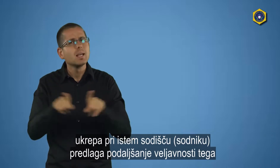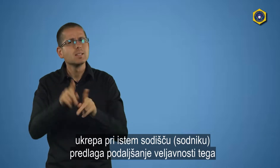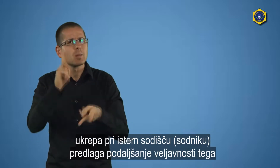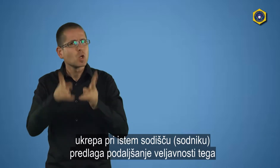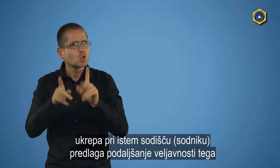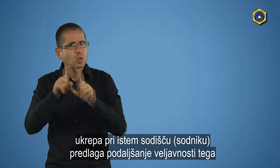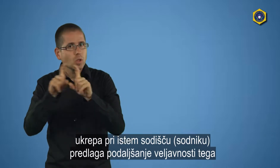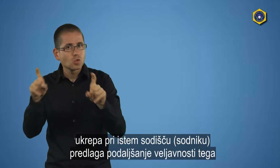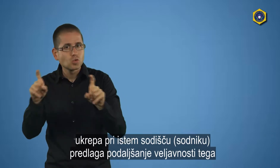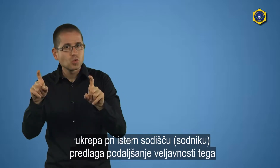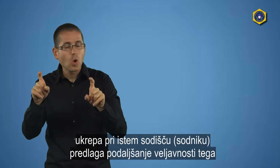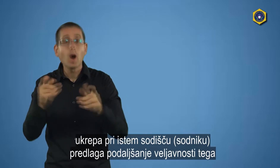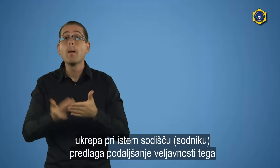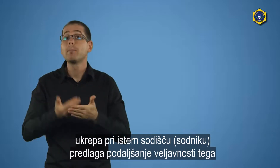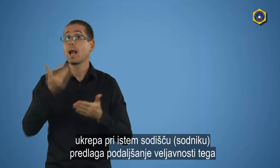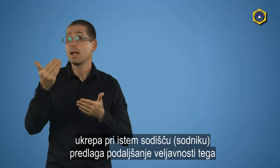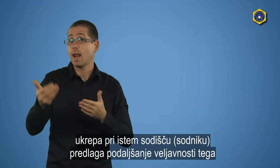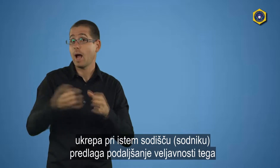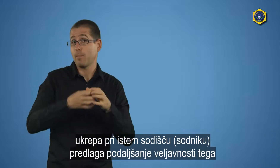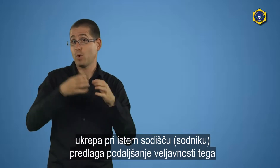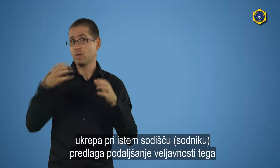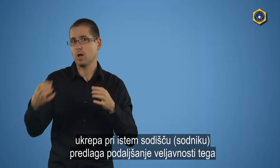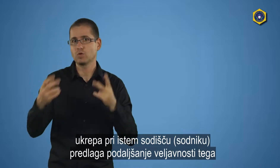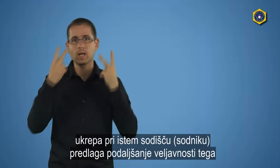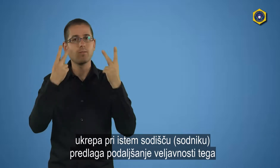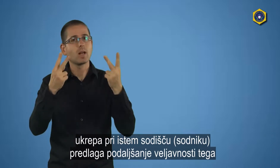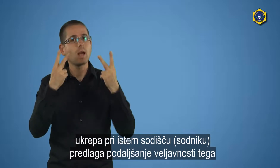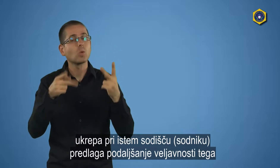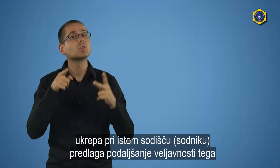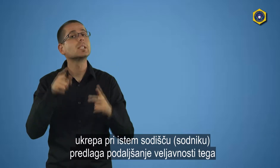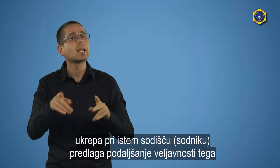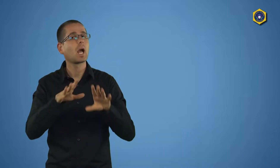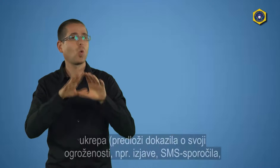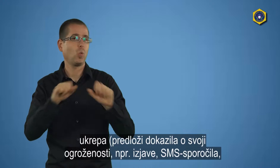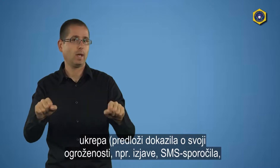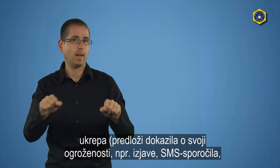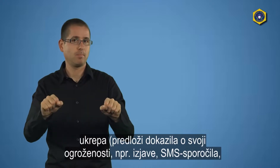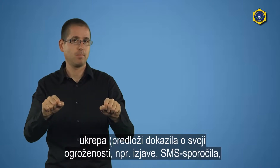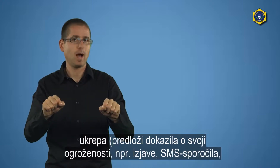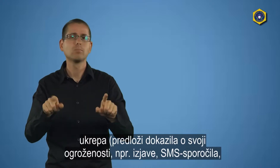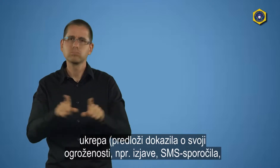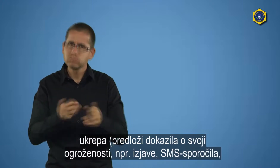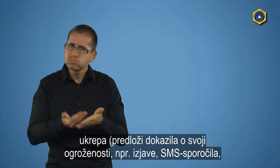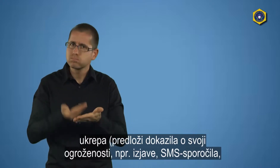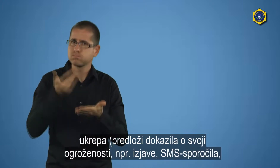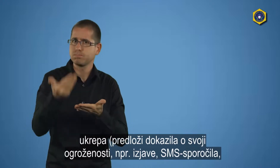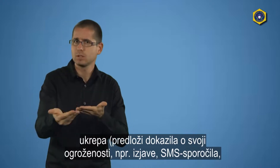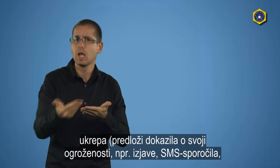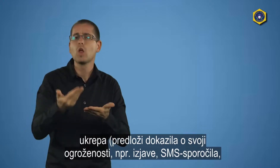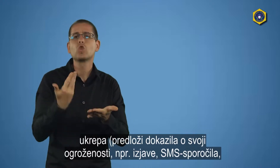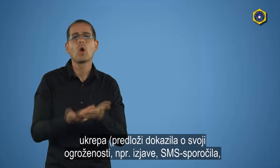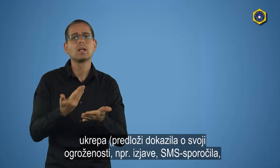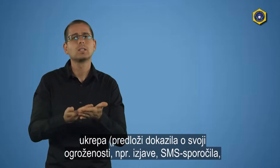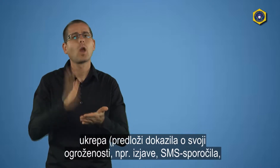sodniku, predlaga podaljšanje veljavnosti tega ukrepa. Predloži dokazila o svoji ogroženosti, na